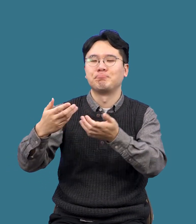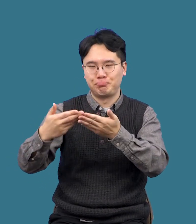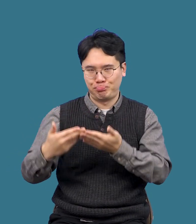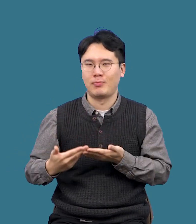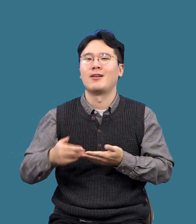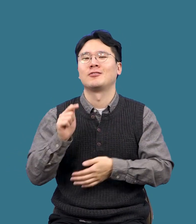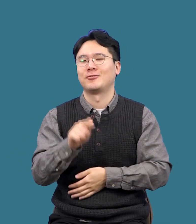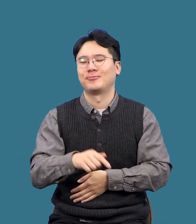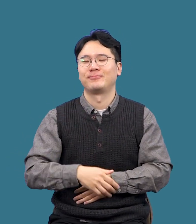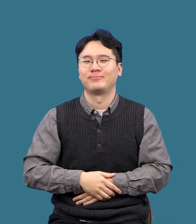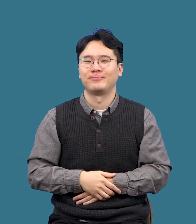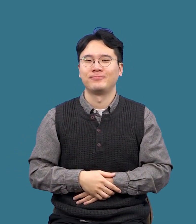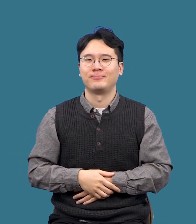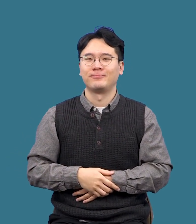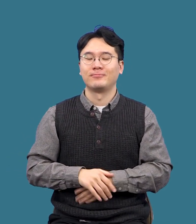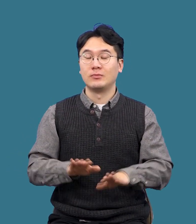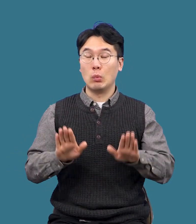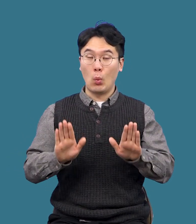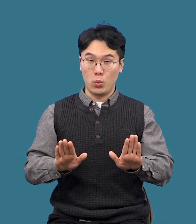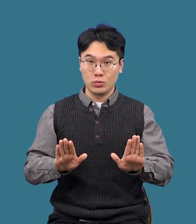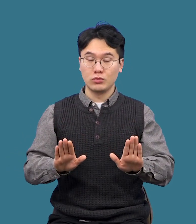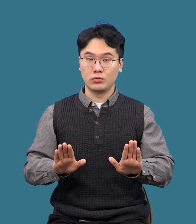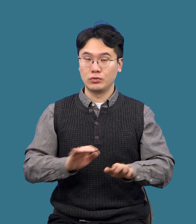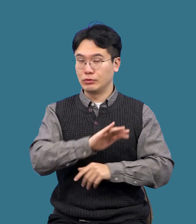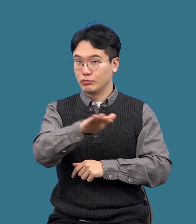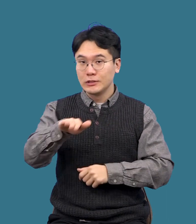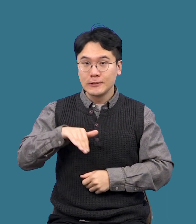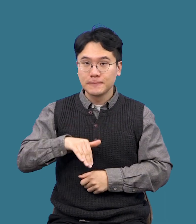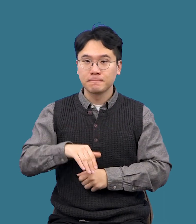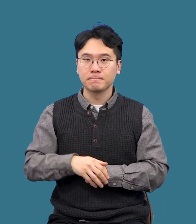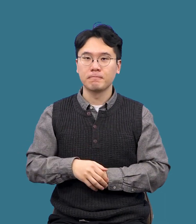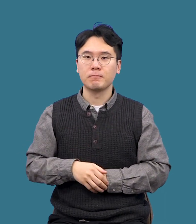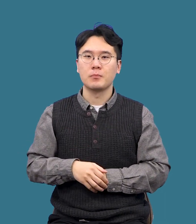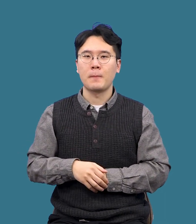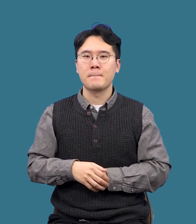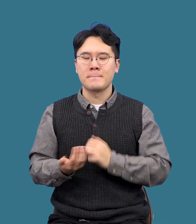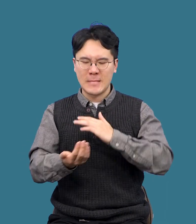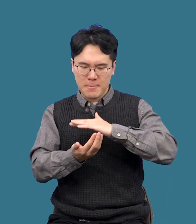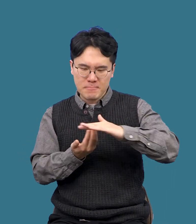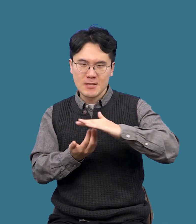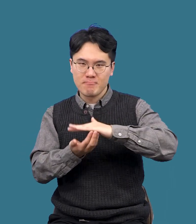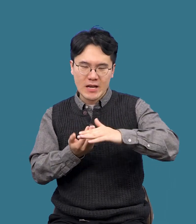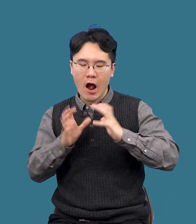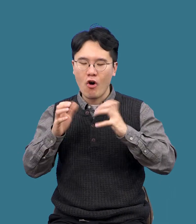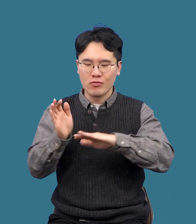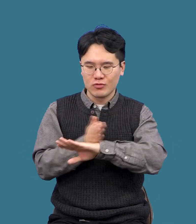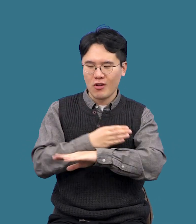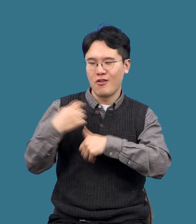교육. 오늘 우리는 조기 교육의 중요성을 어느 때보다도